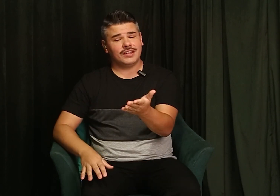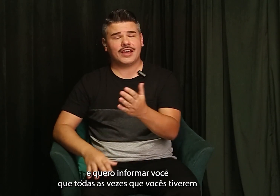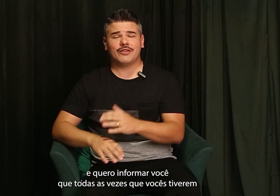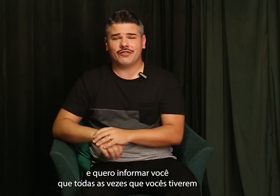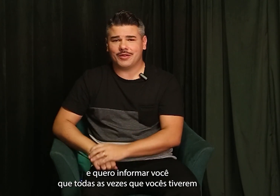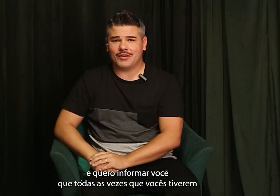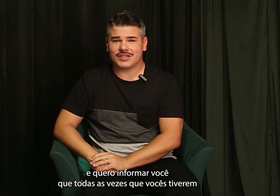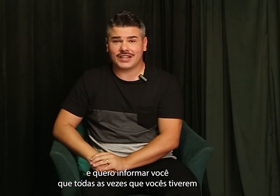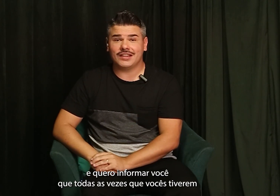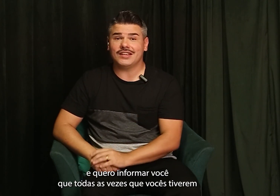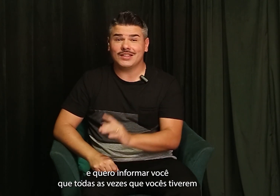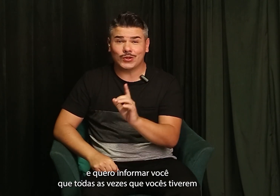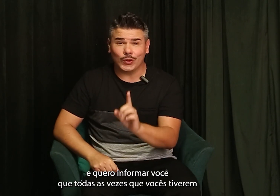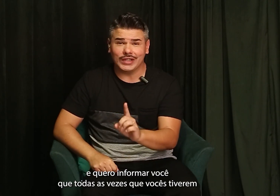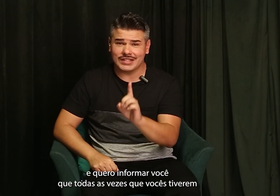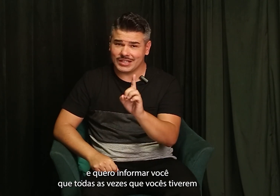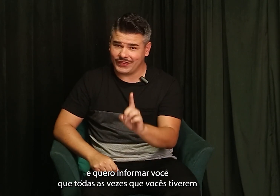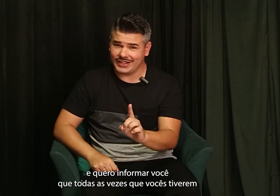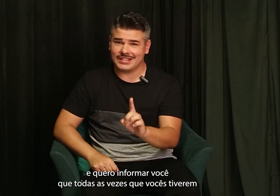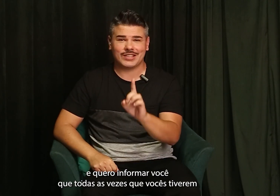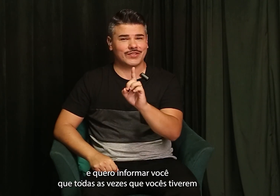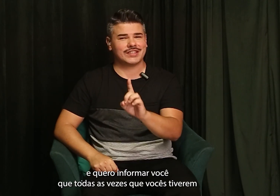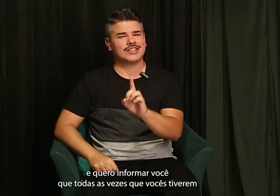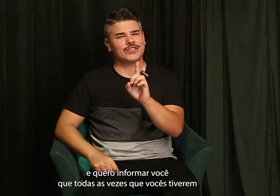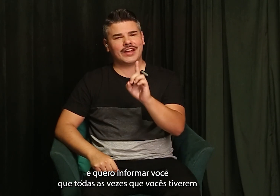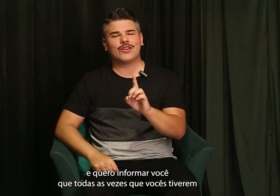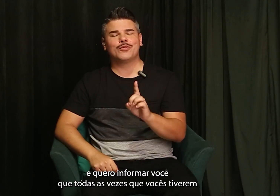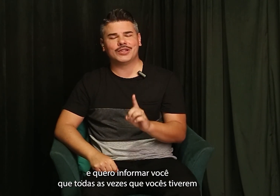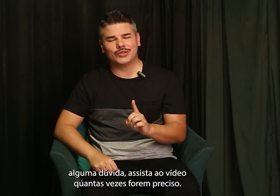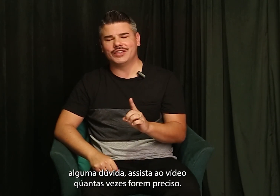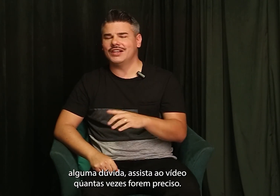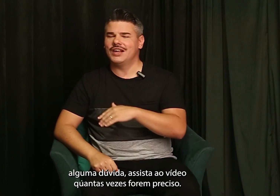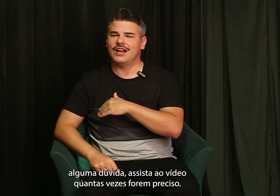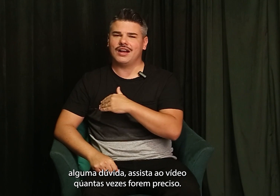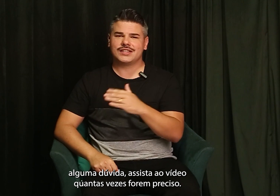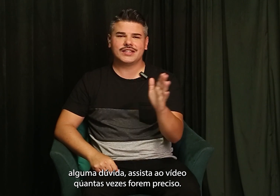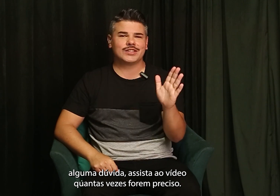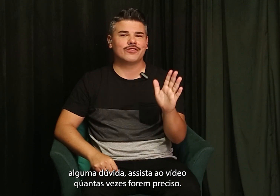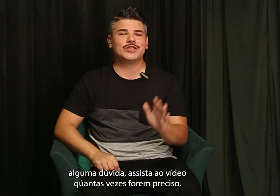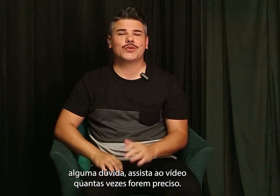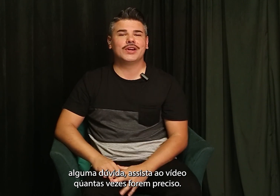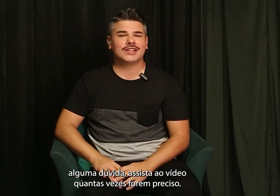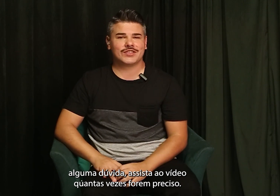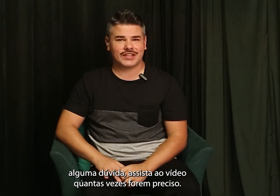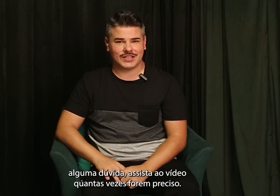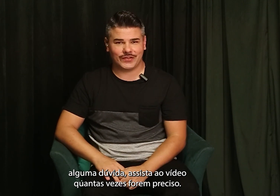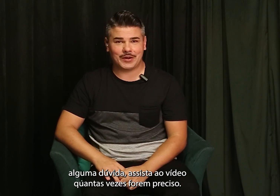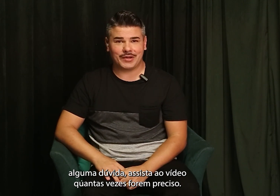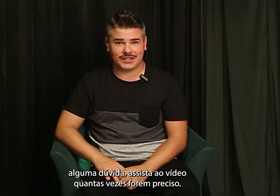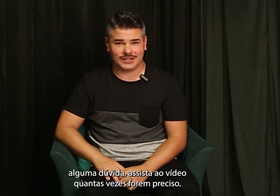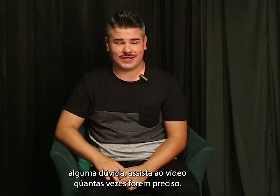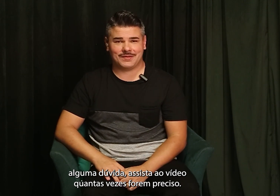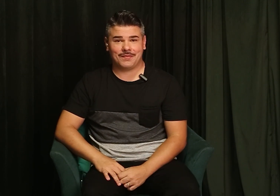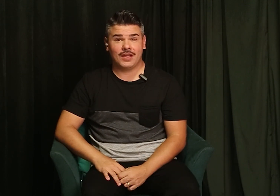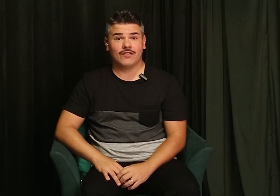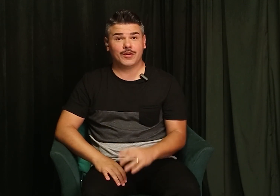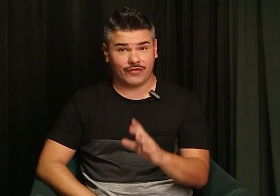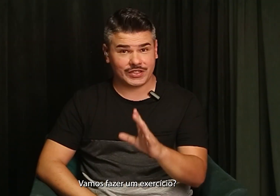e quero informar você que todas as vezes que vocês tiverem alguma dúvida, assista ao vídeo quantas vezes forem precisas. Vamos